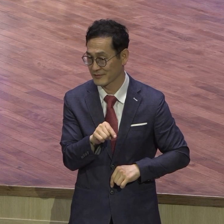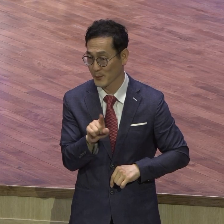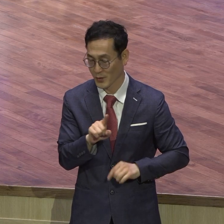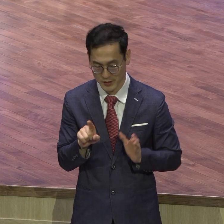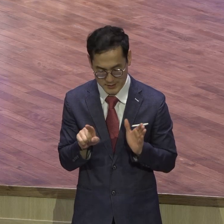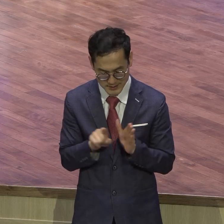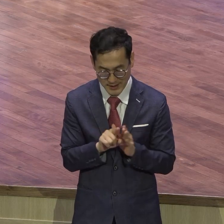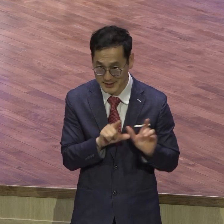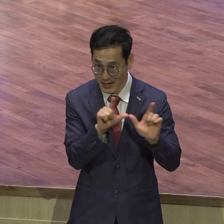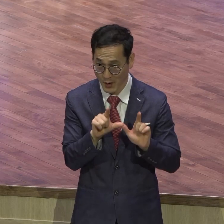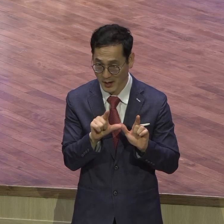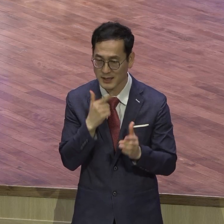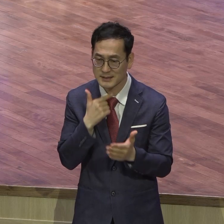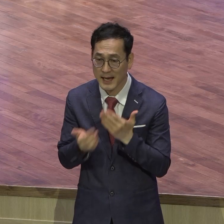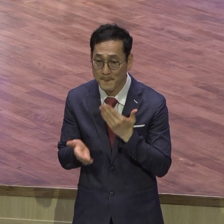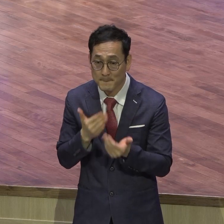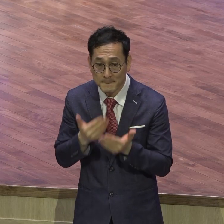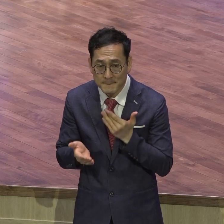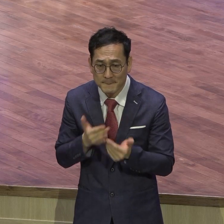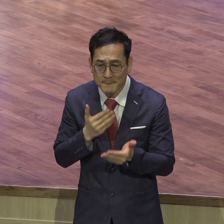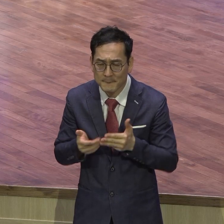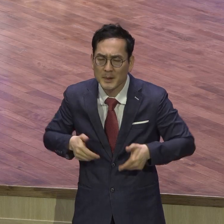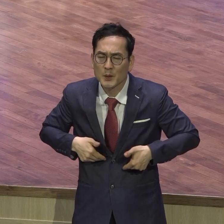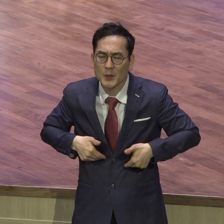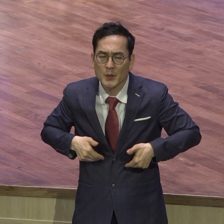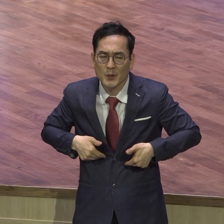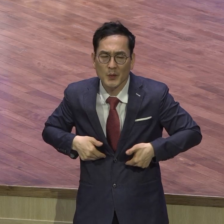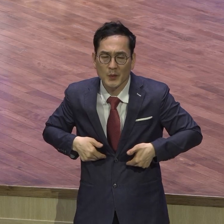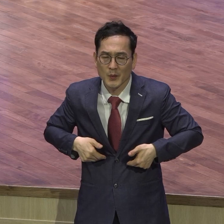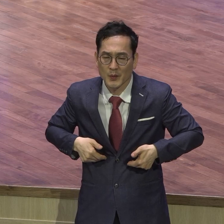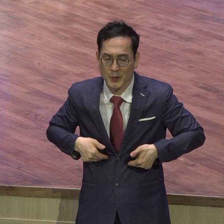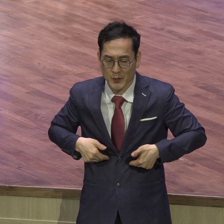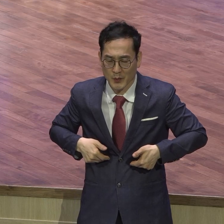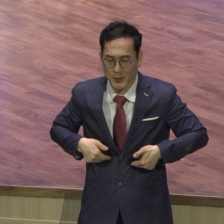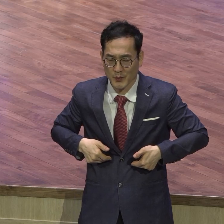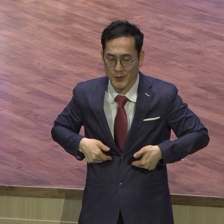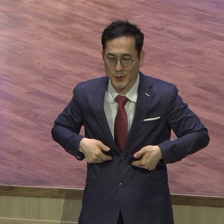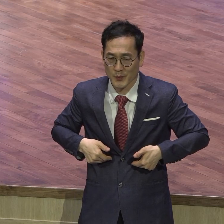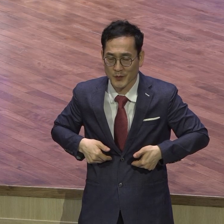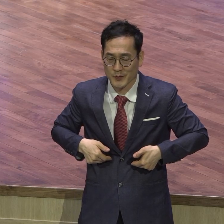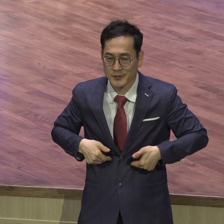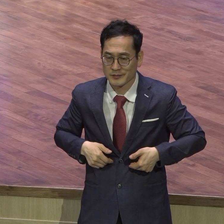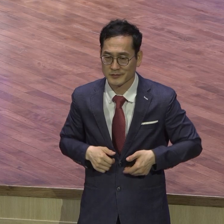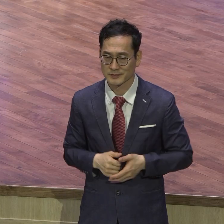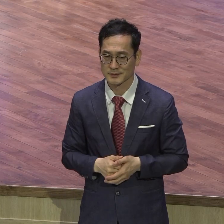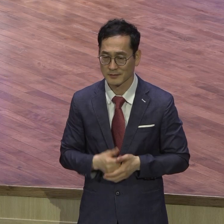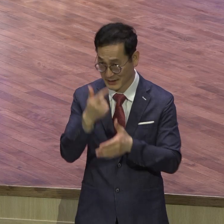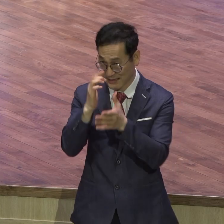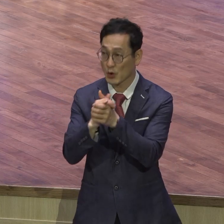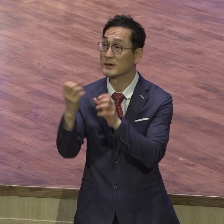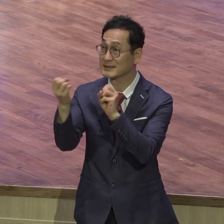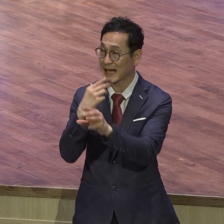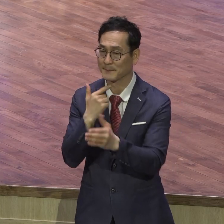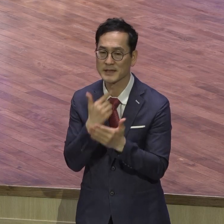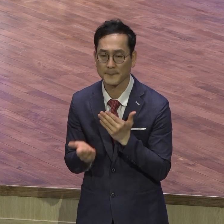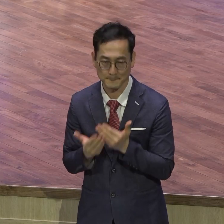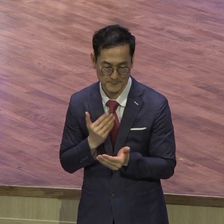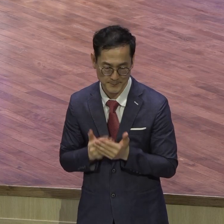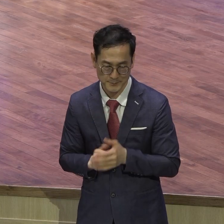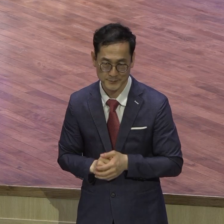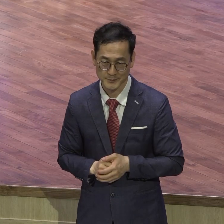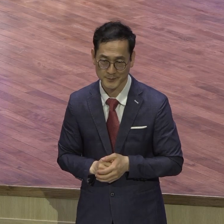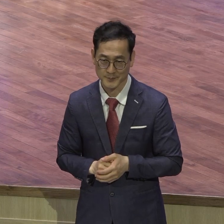신앙생활이 체험을 가지는 것 신앙생활하면서 기도응답을 체험한 것